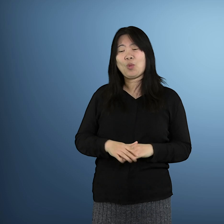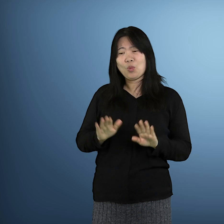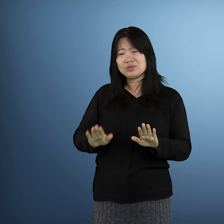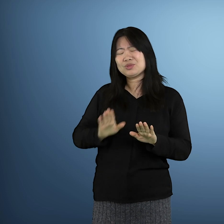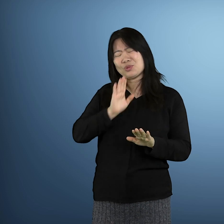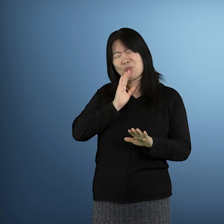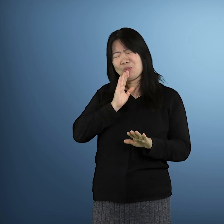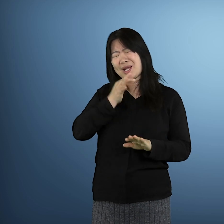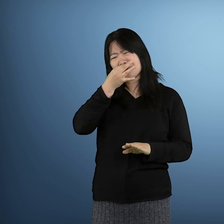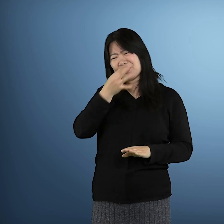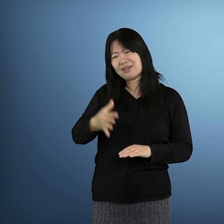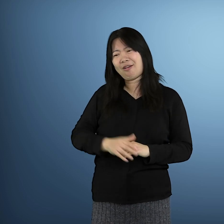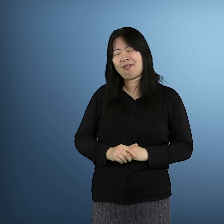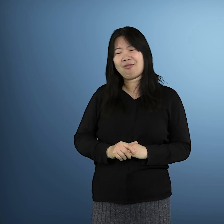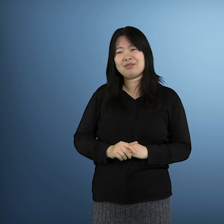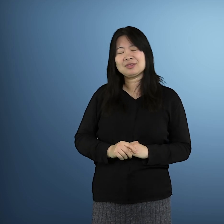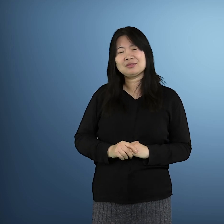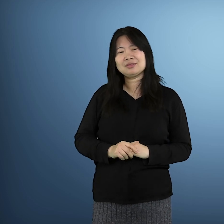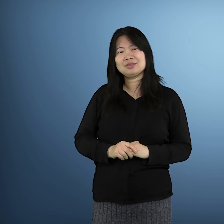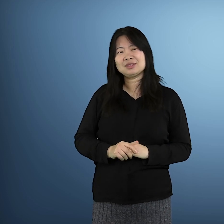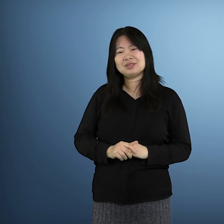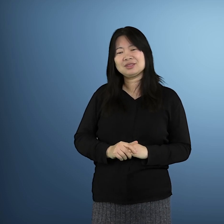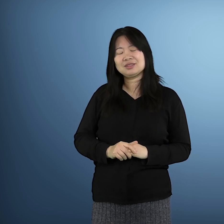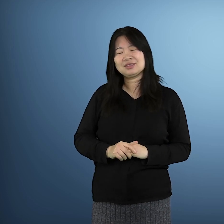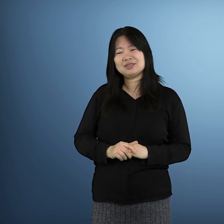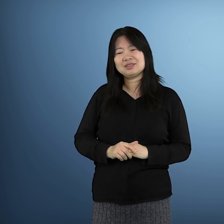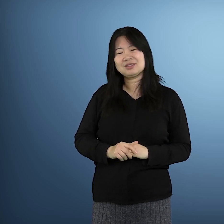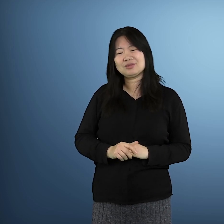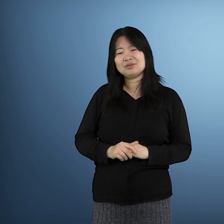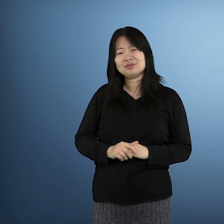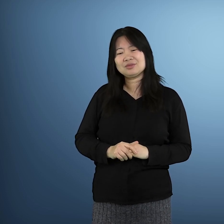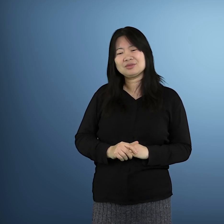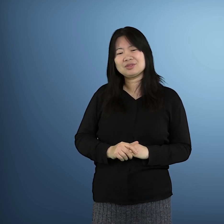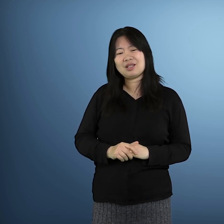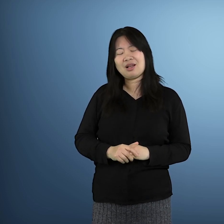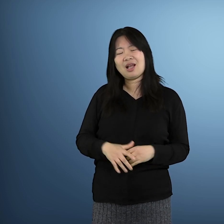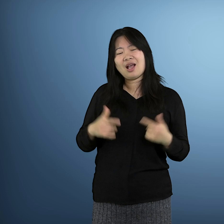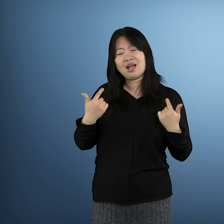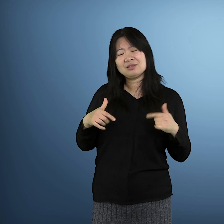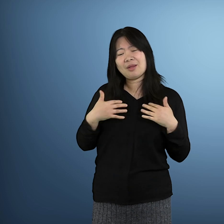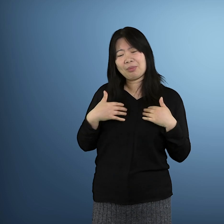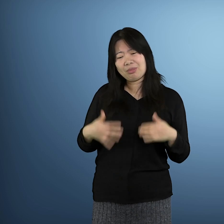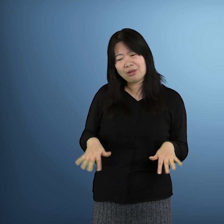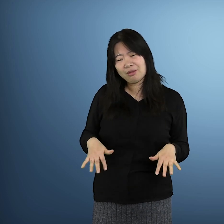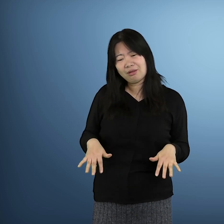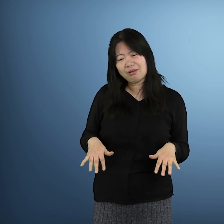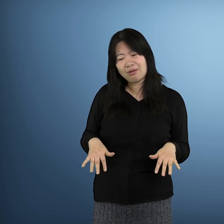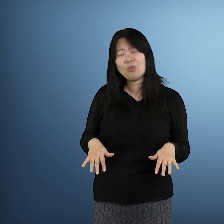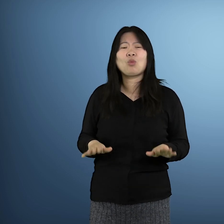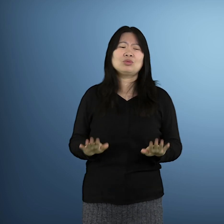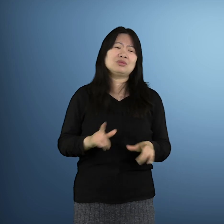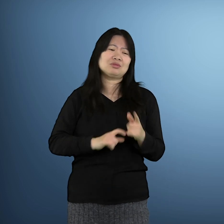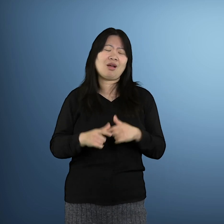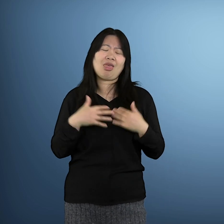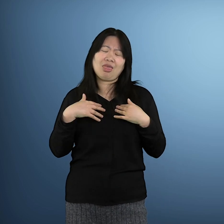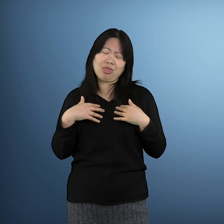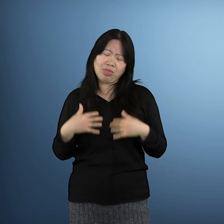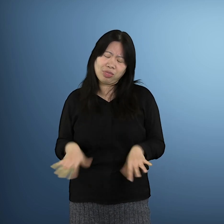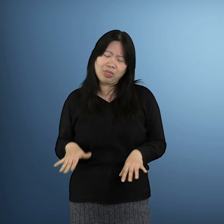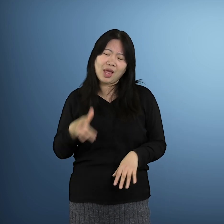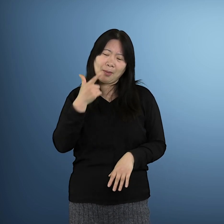오늘도 얼마나 힘드셨어요. 근데 여느 때도 지쳐 힘이 없었지만 오늘따라 유독 풀이 죽어